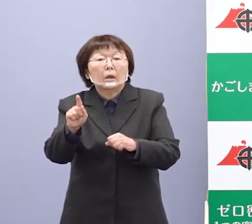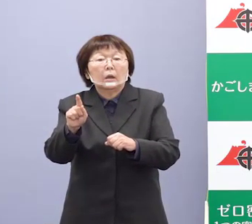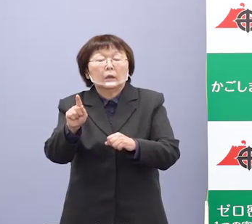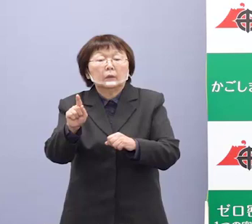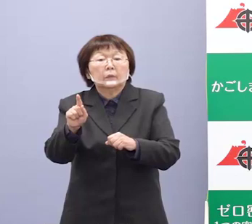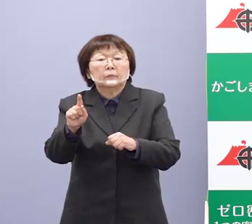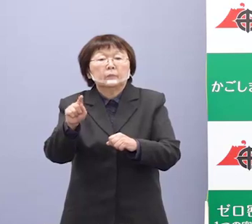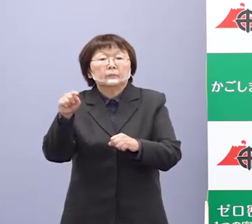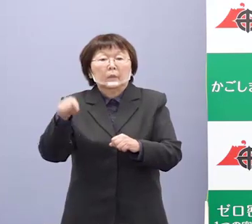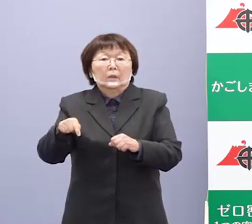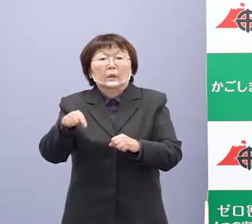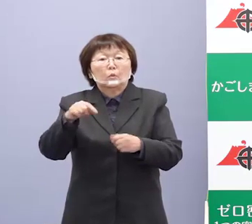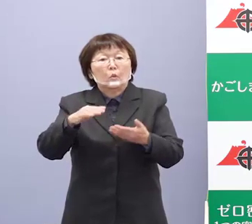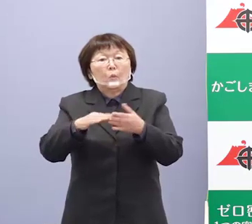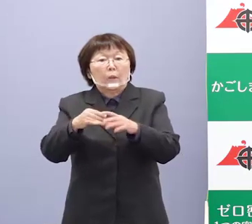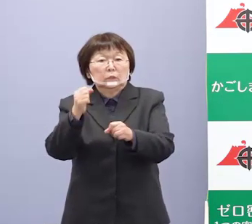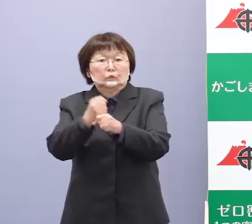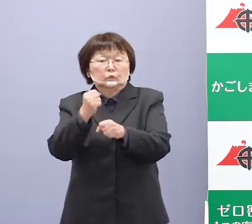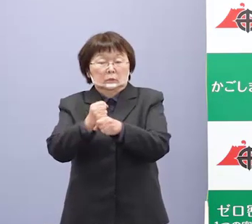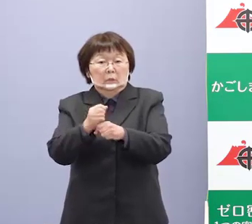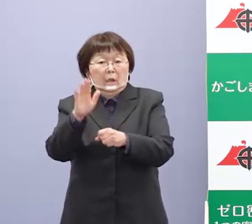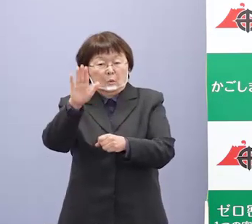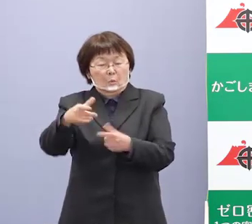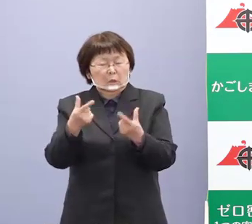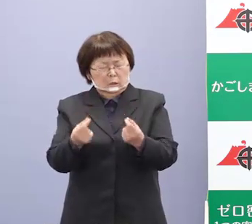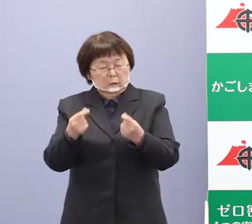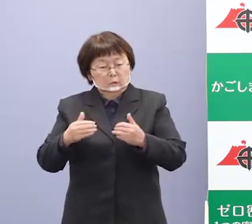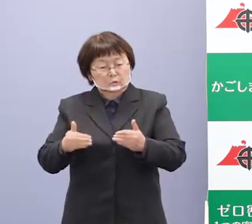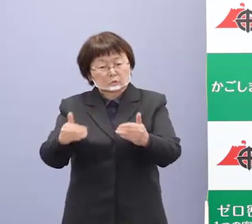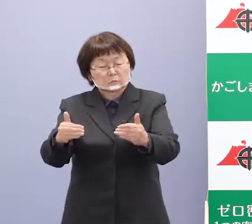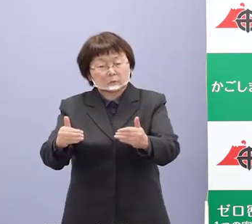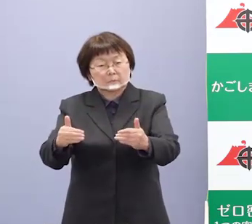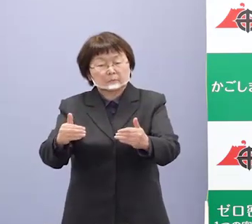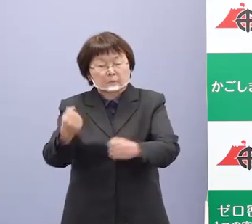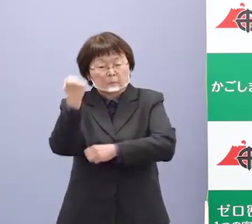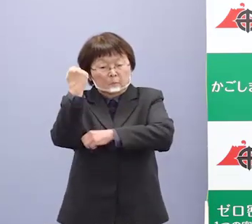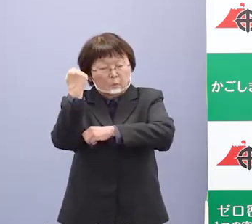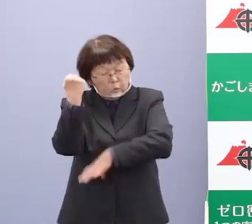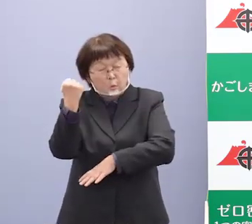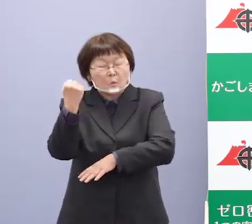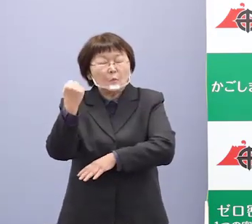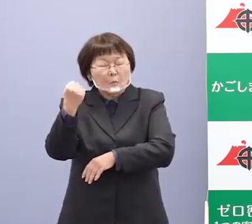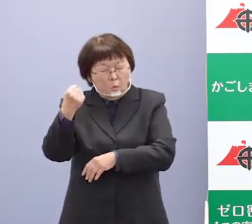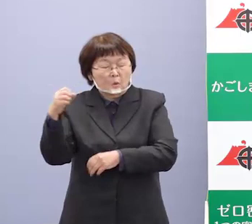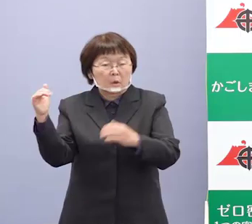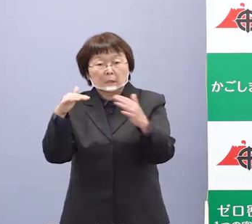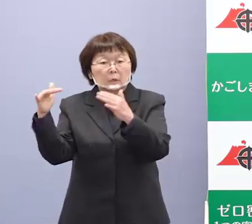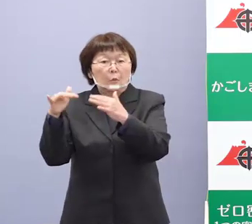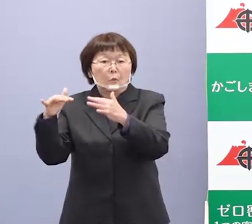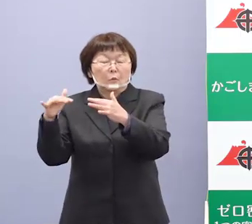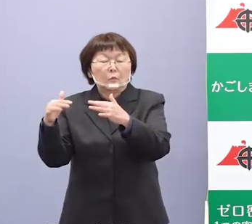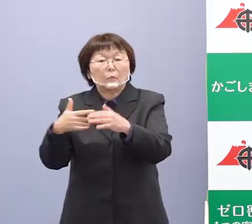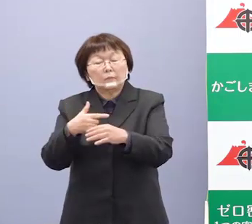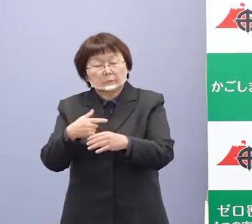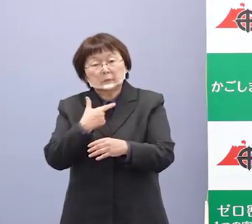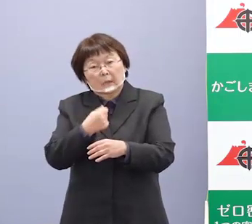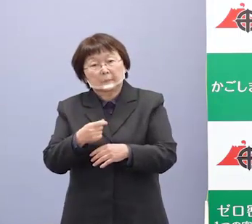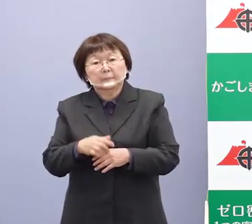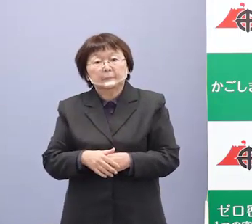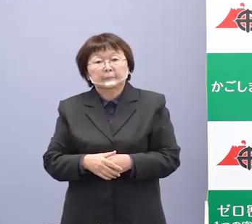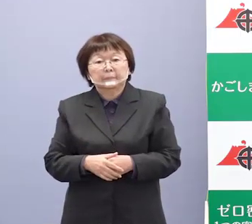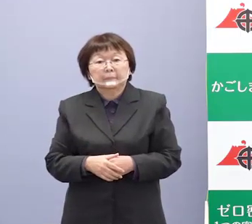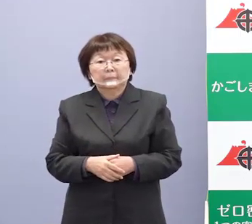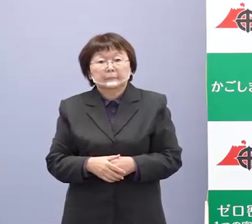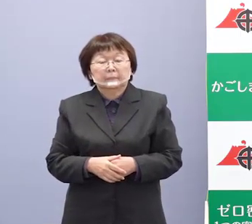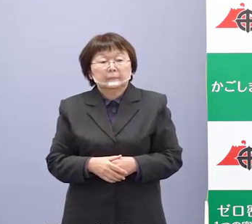の本港区エリアのまちづくりが今後しっかりと進んでいくための土台となる議論を期待をしたいというふうに考えております。